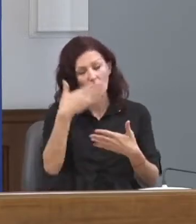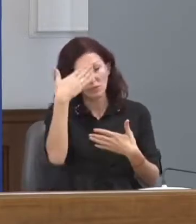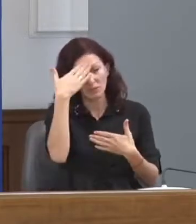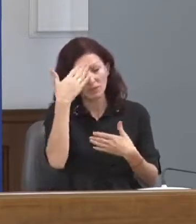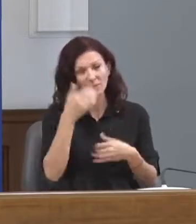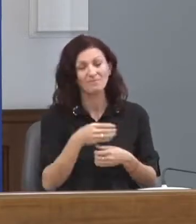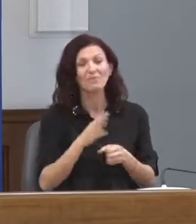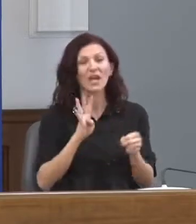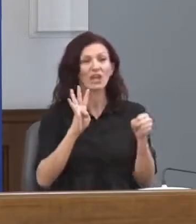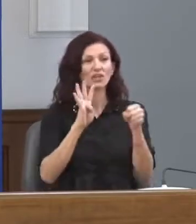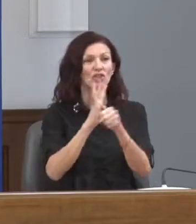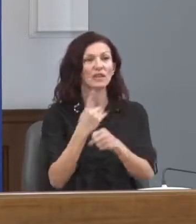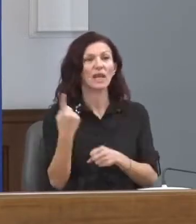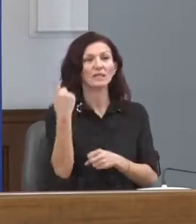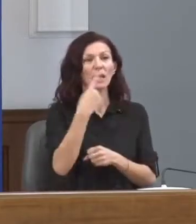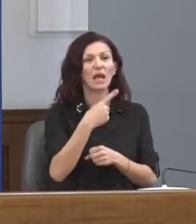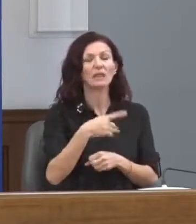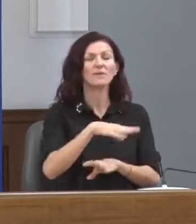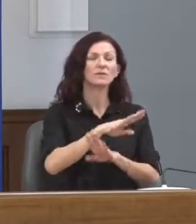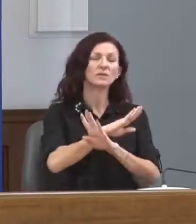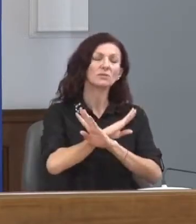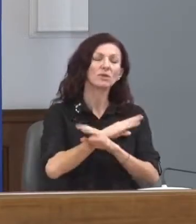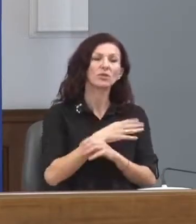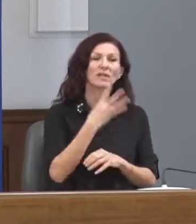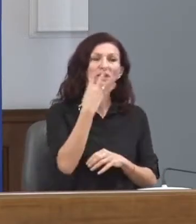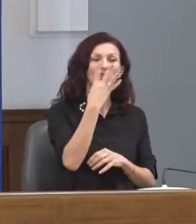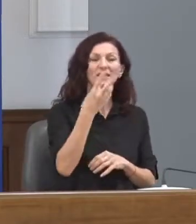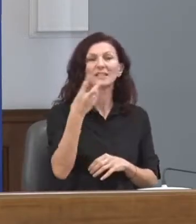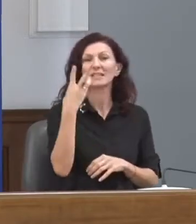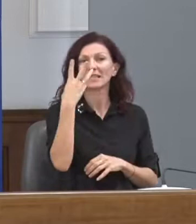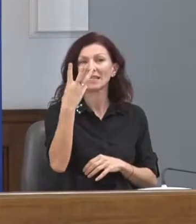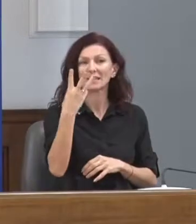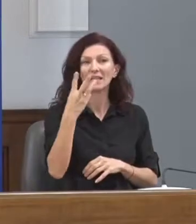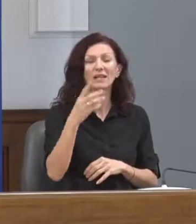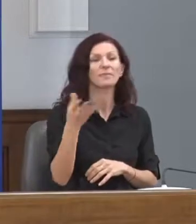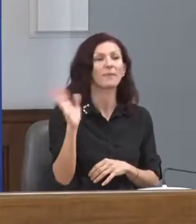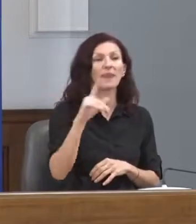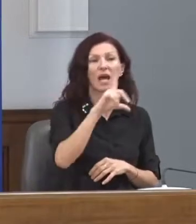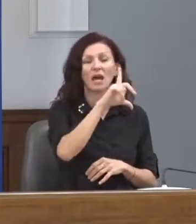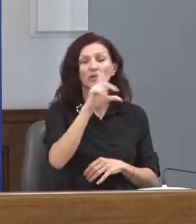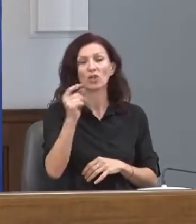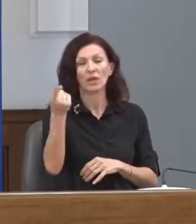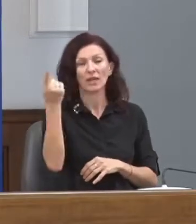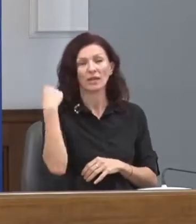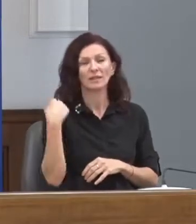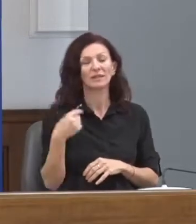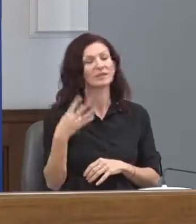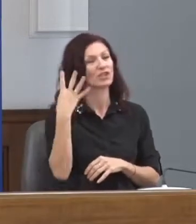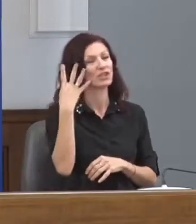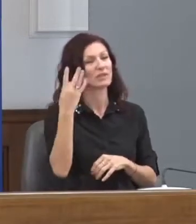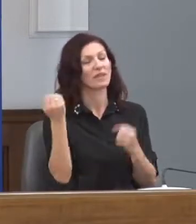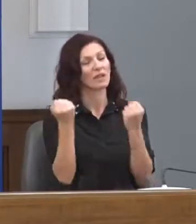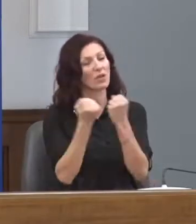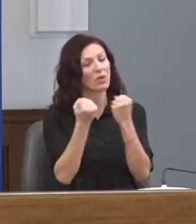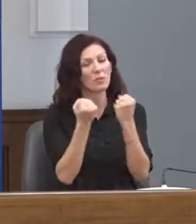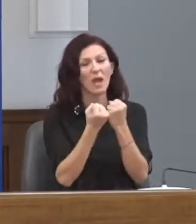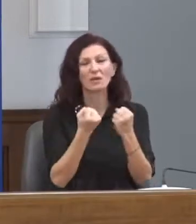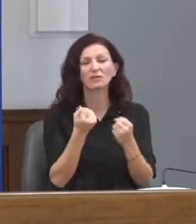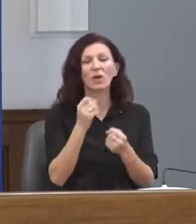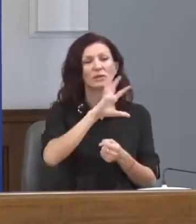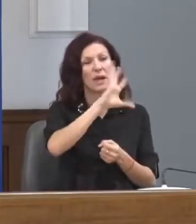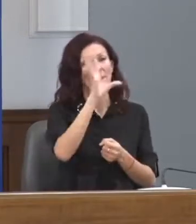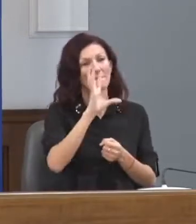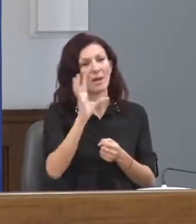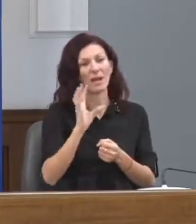14-дневната смъртност е 3,40 на 100 000 и сме на 10-то място в Европейския съюз и на 4-то място на